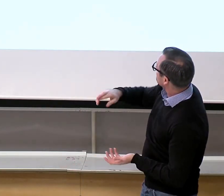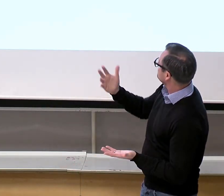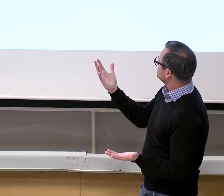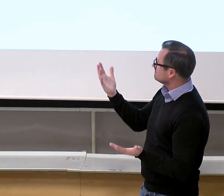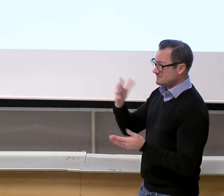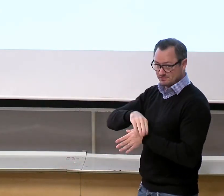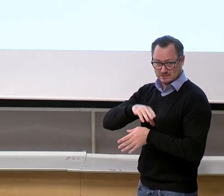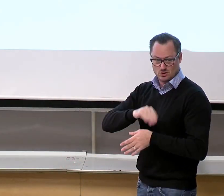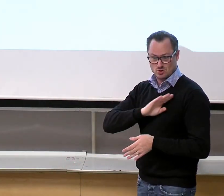eftersom.